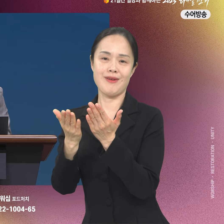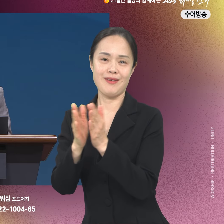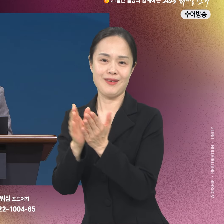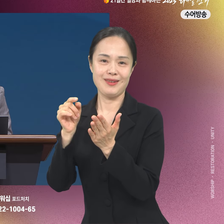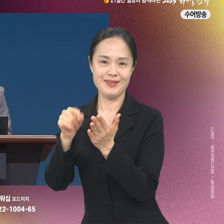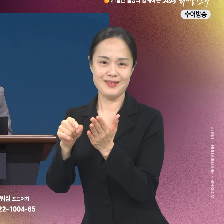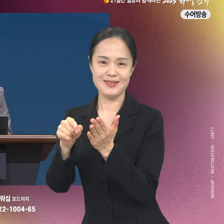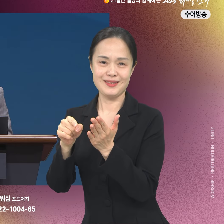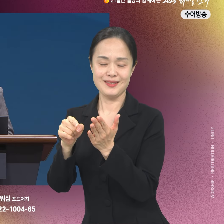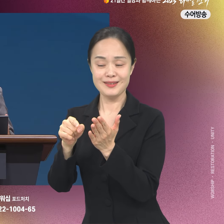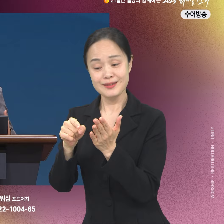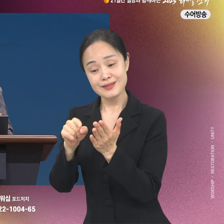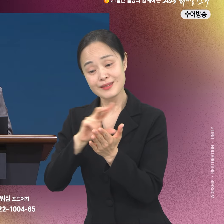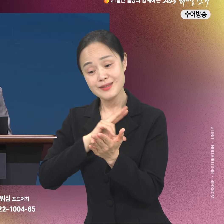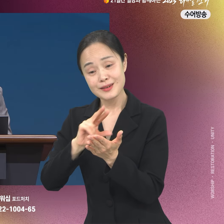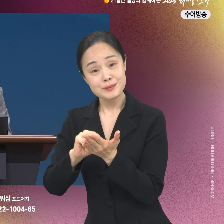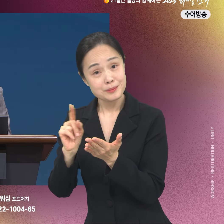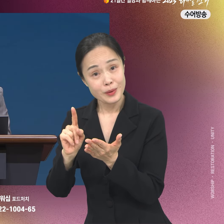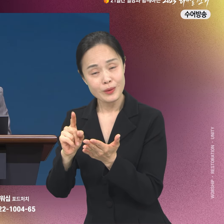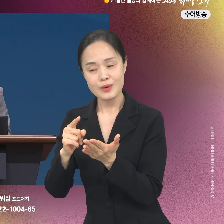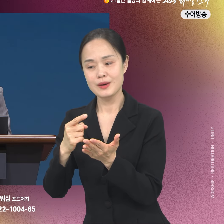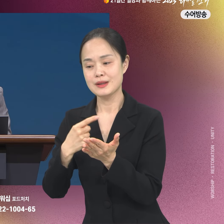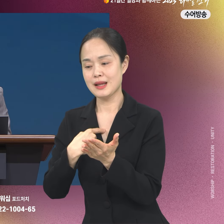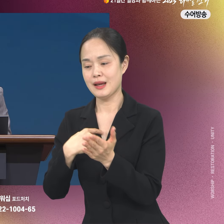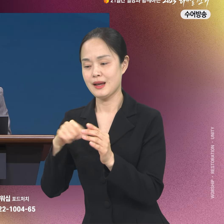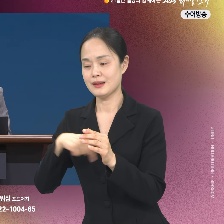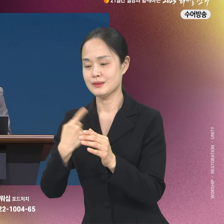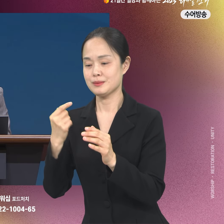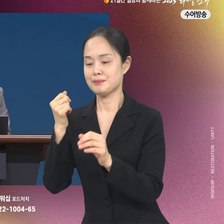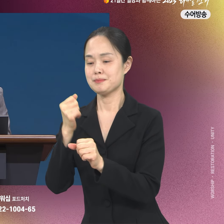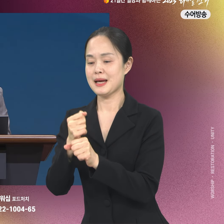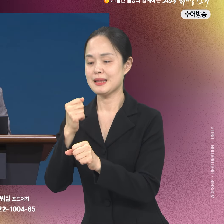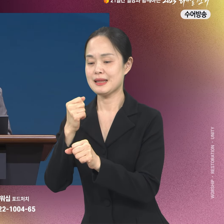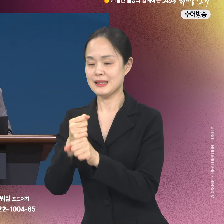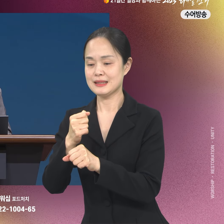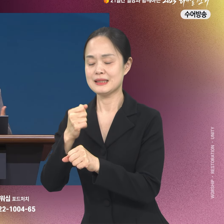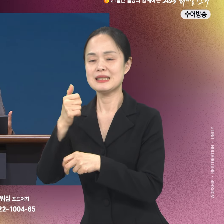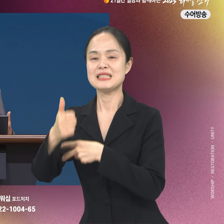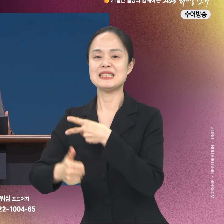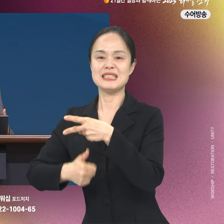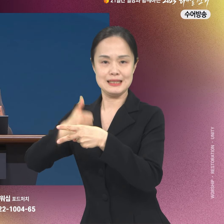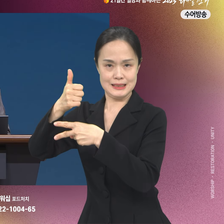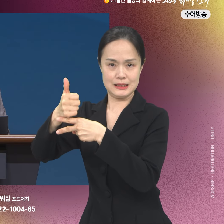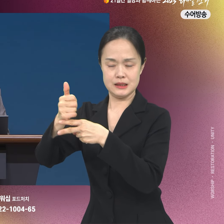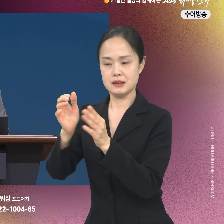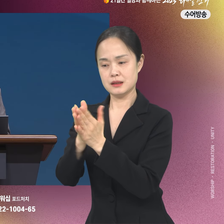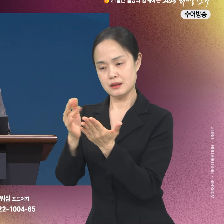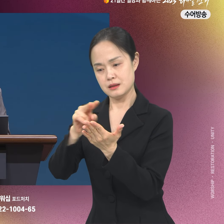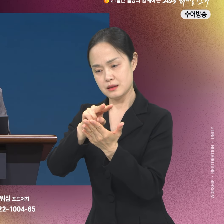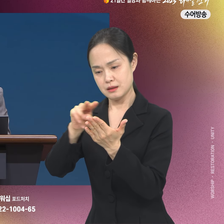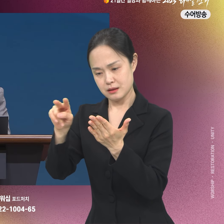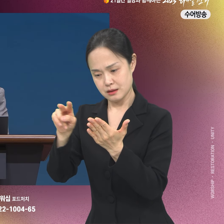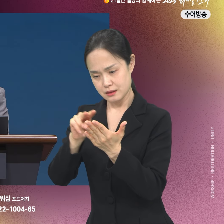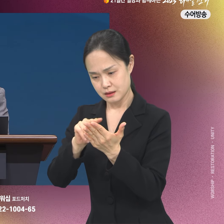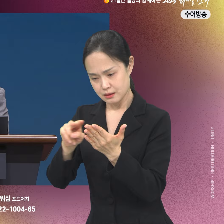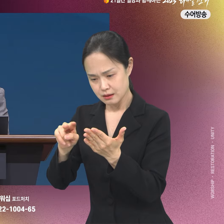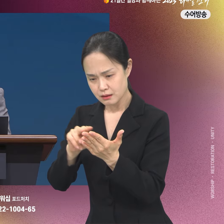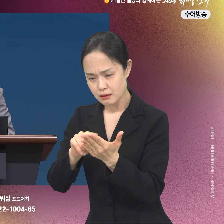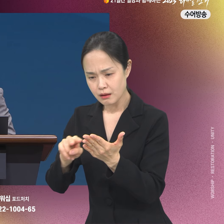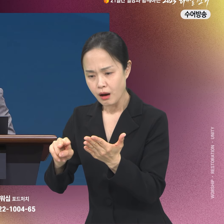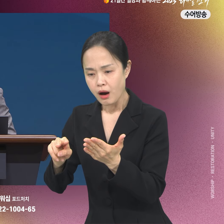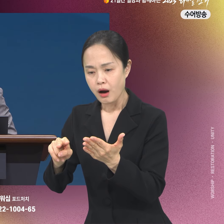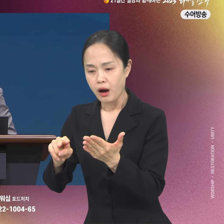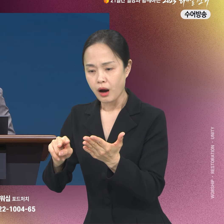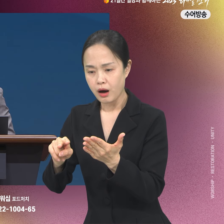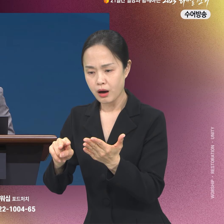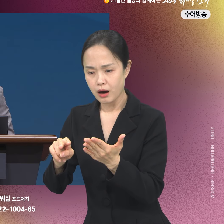주신 분의 제가 미국 출장길에 읽으라고 책을 보내주셔서 읽게 되는데 그때 제가 느꼈던 깨달음을 이 책에서